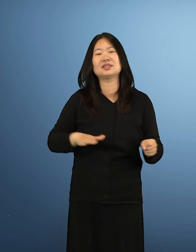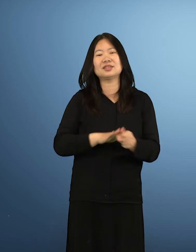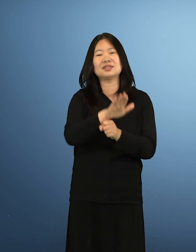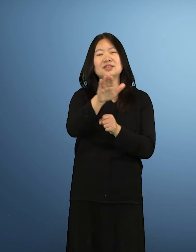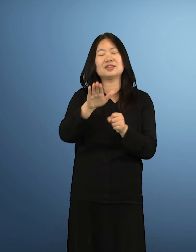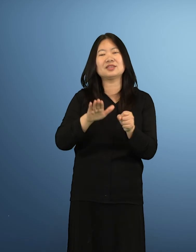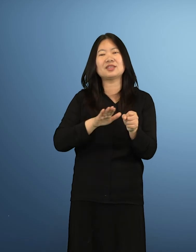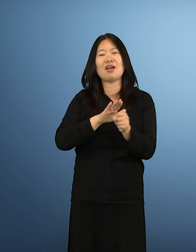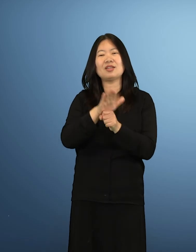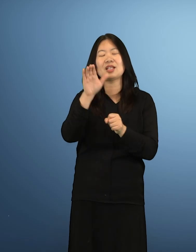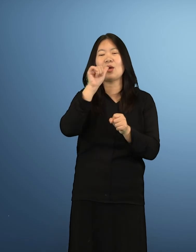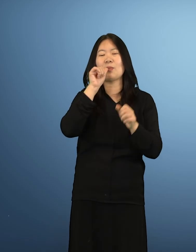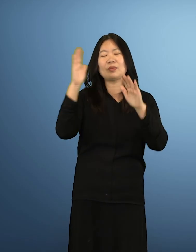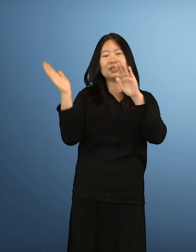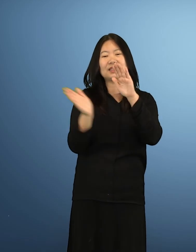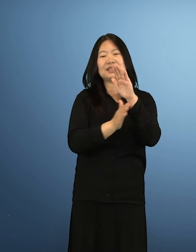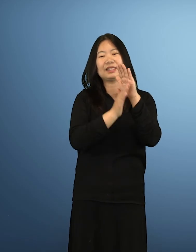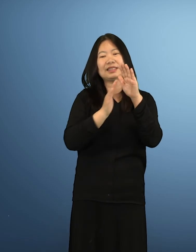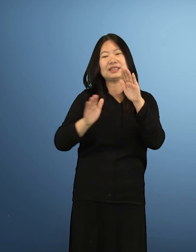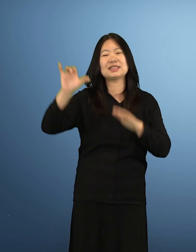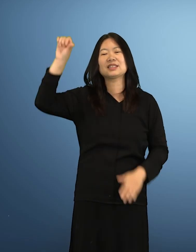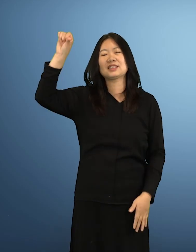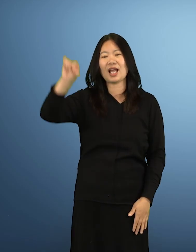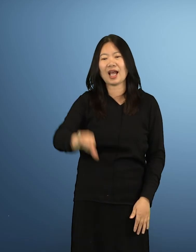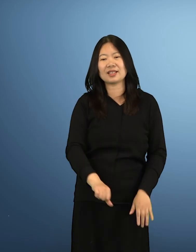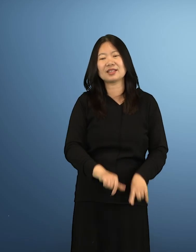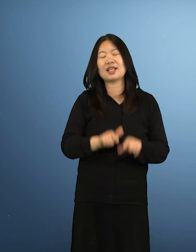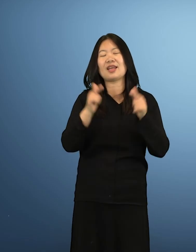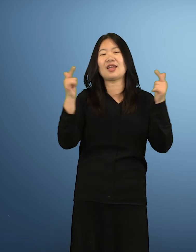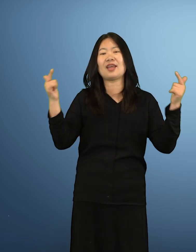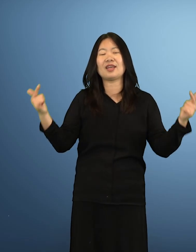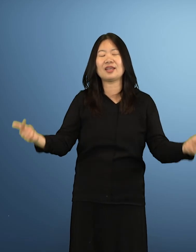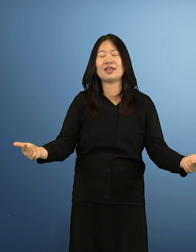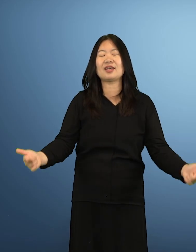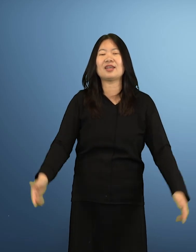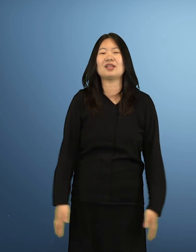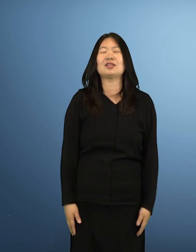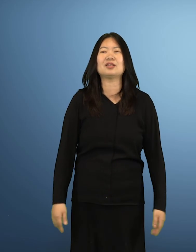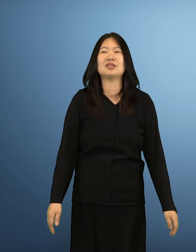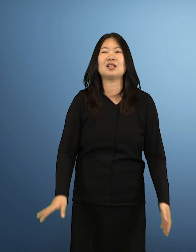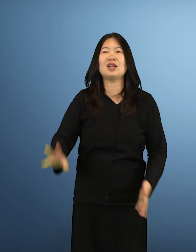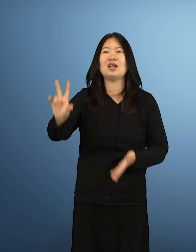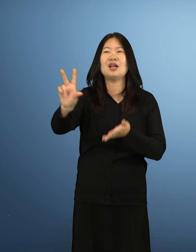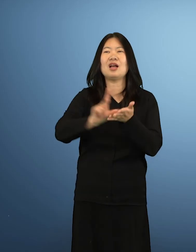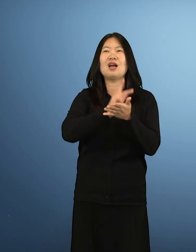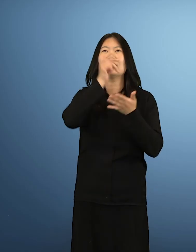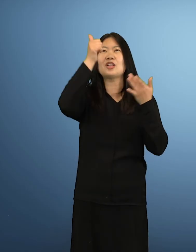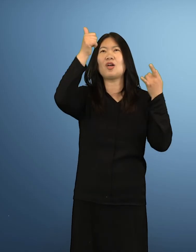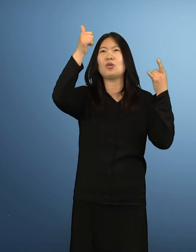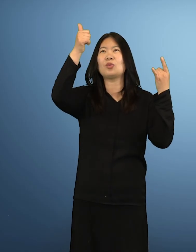사랑은 절대 지지 여호와께 돌아가자.